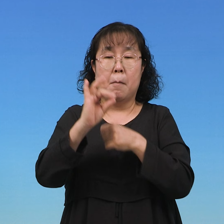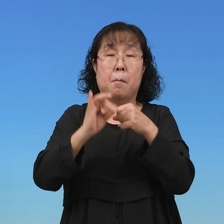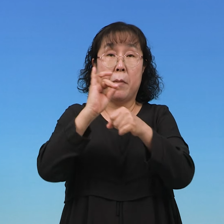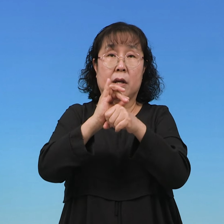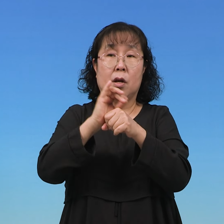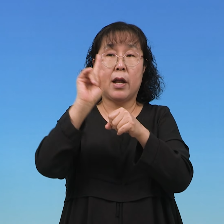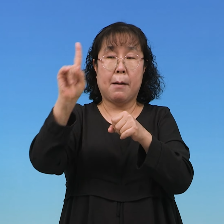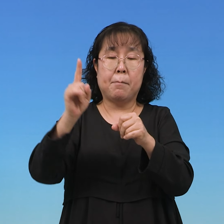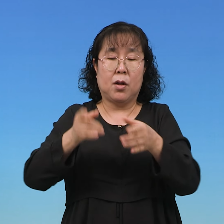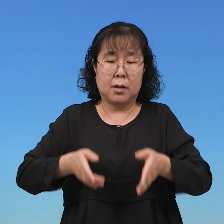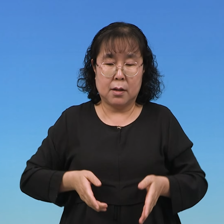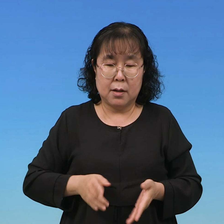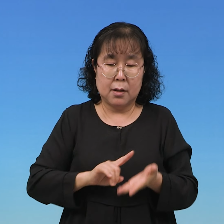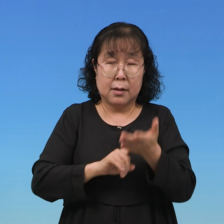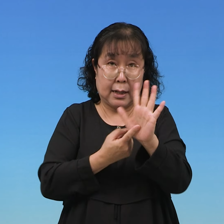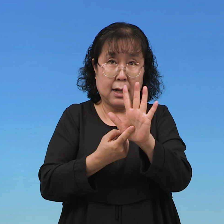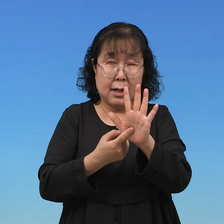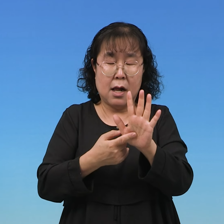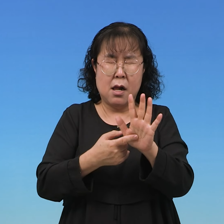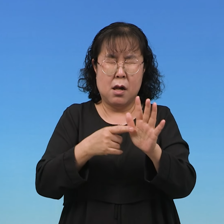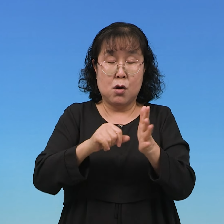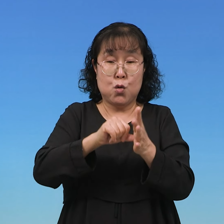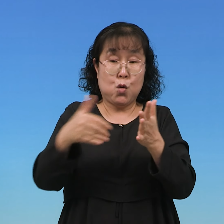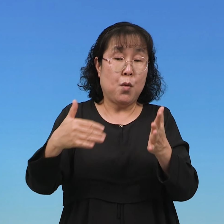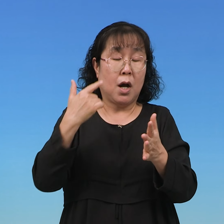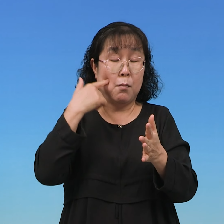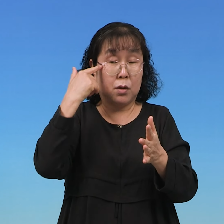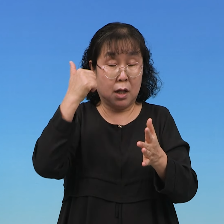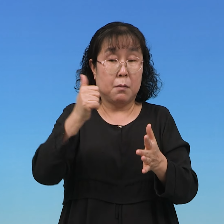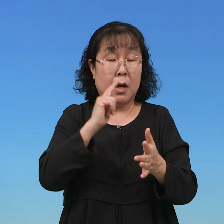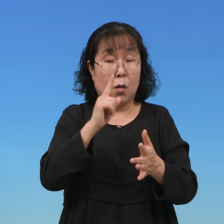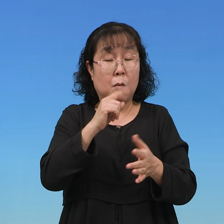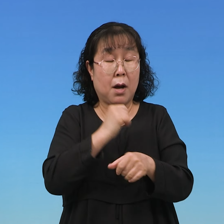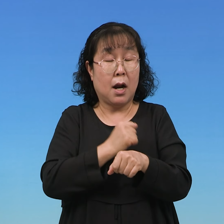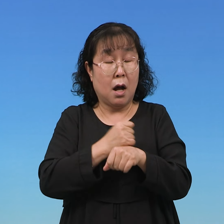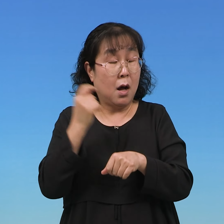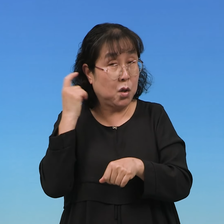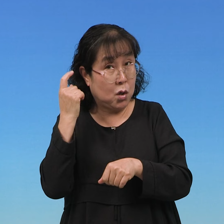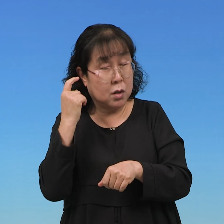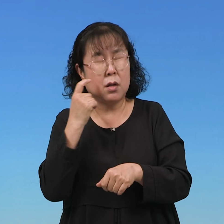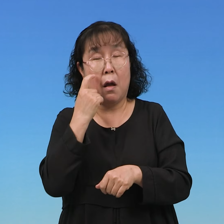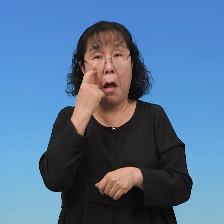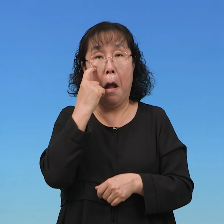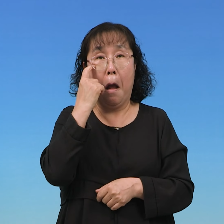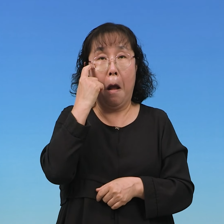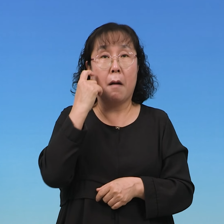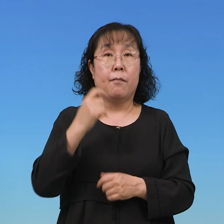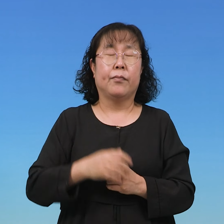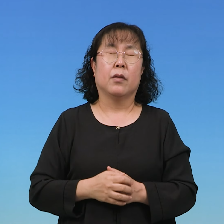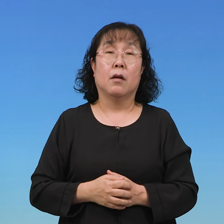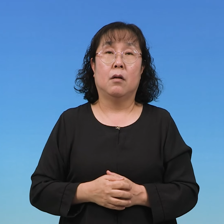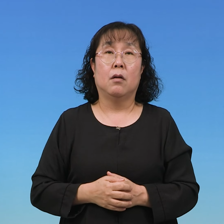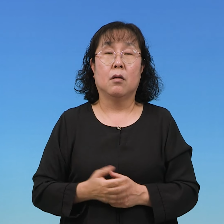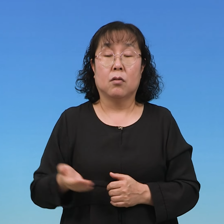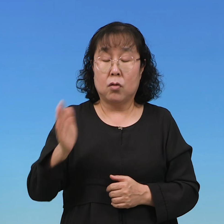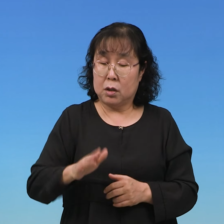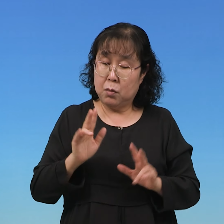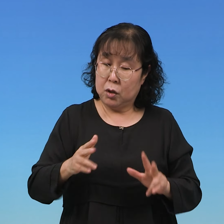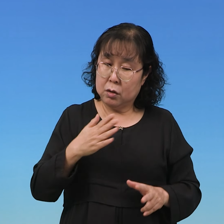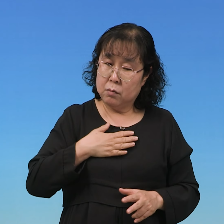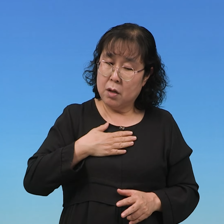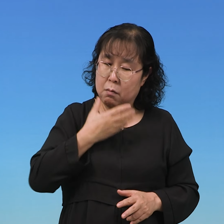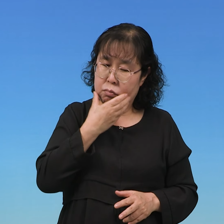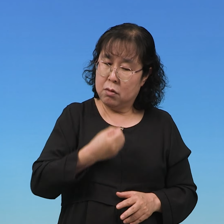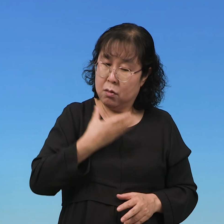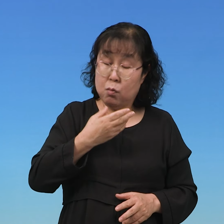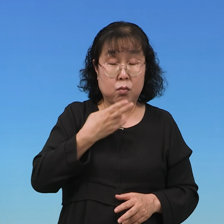100년에 한 번 나버렸잖아요. 그럼 전 뭡니까? 제가 불행합니까 지금?